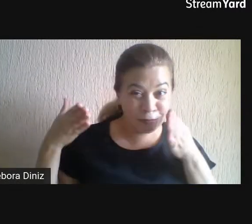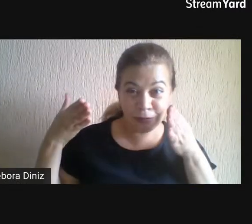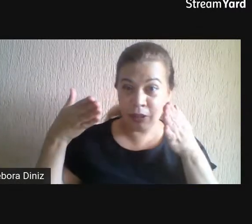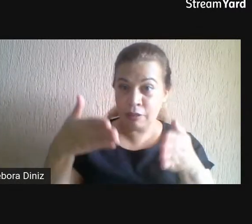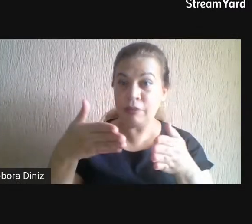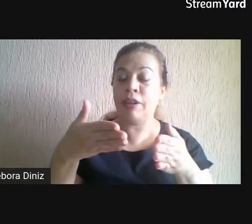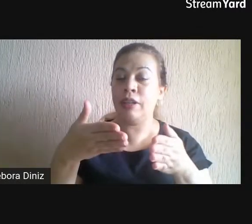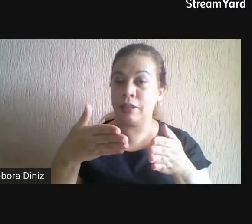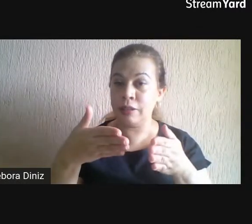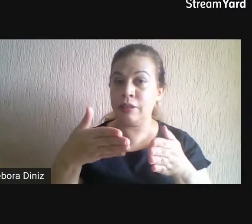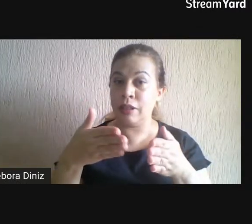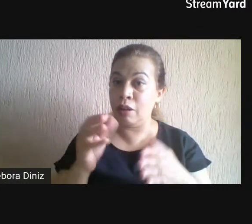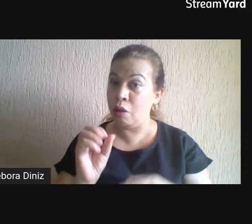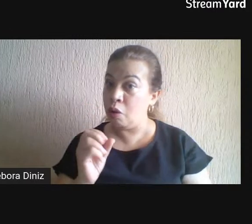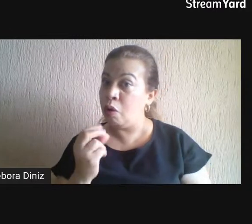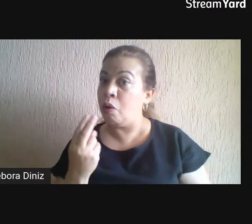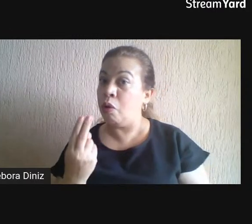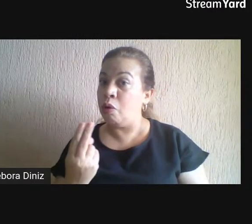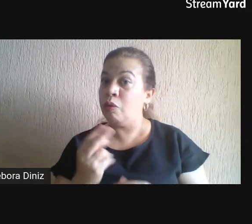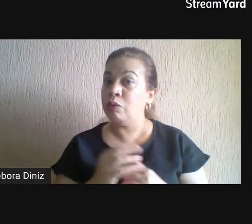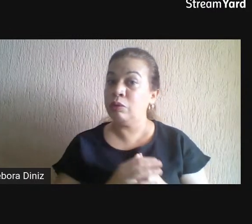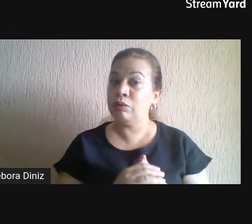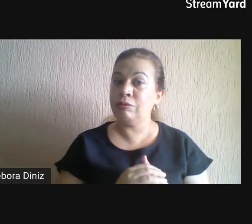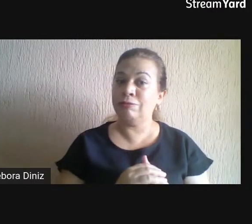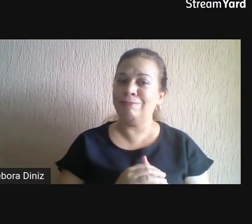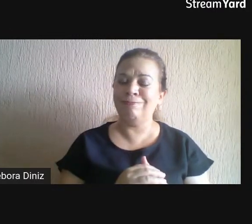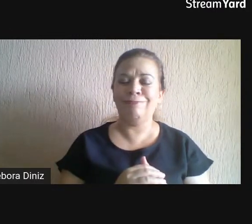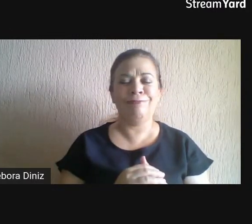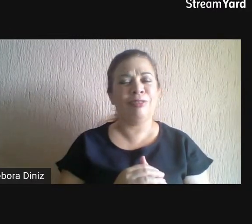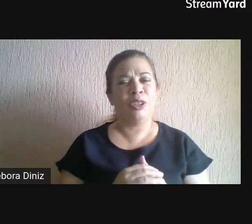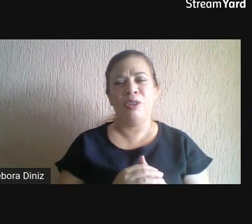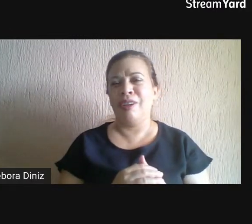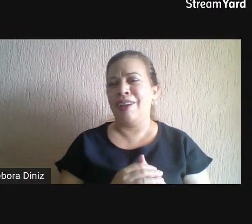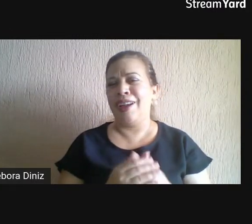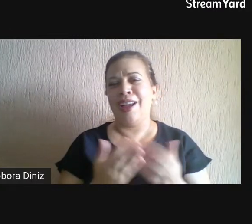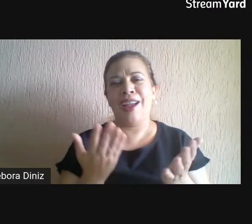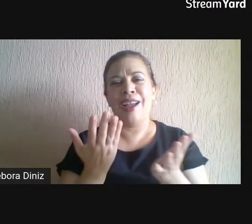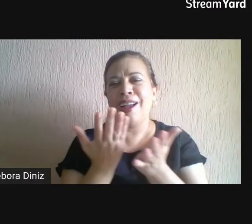ou eles estão fadados a desaparecer.